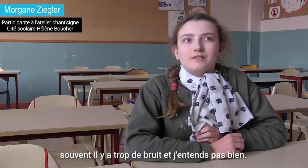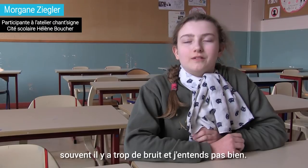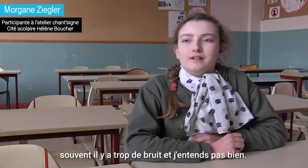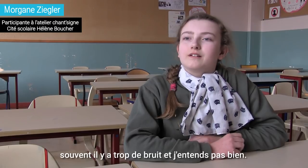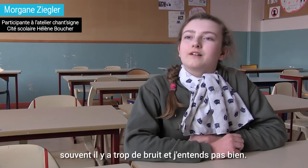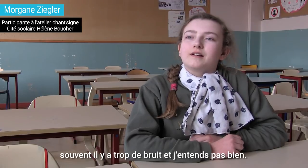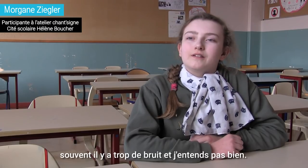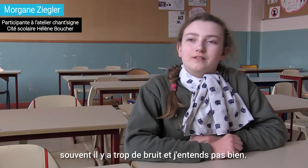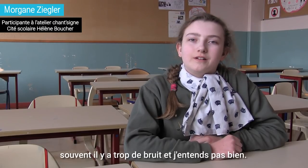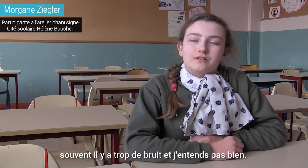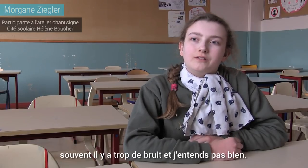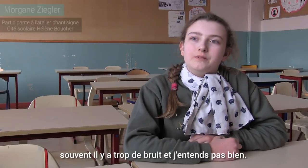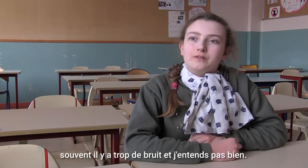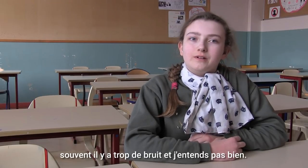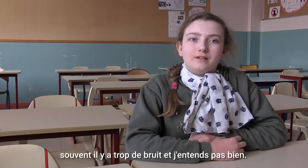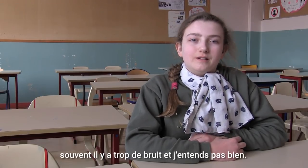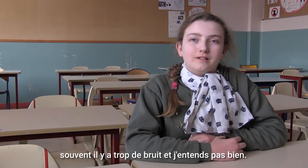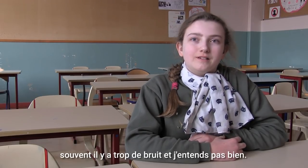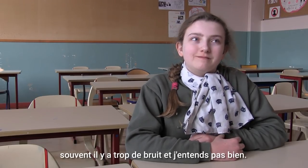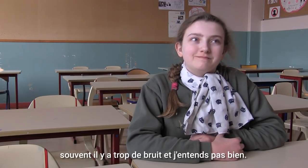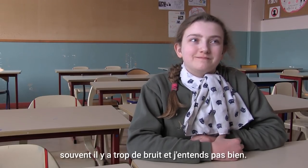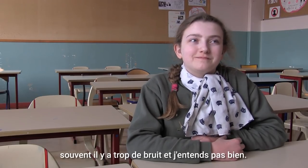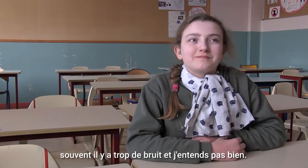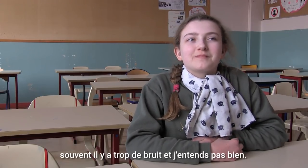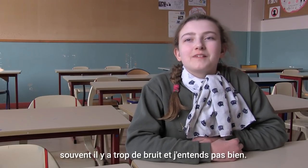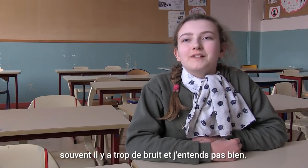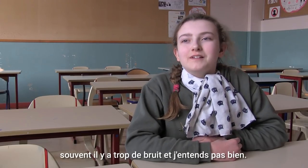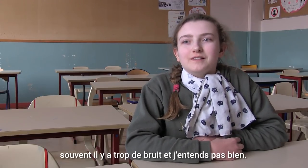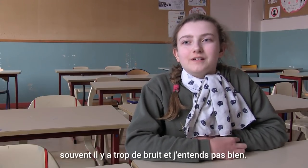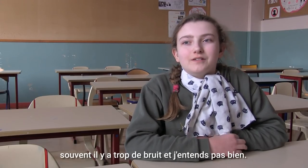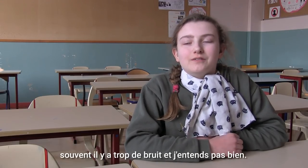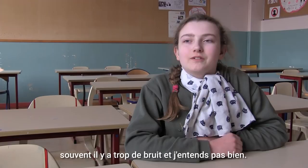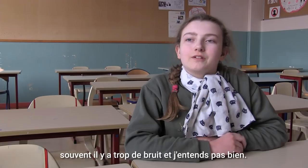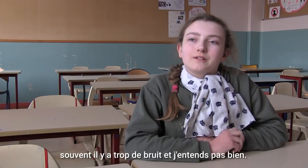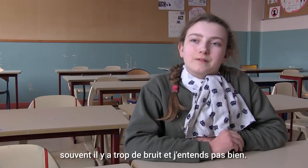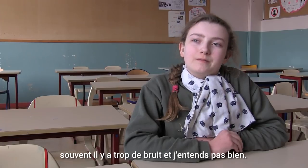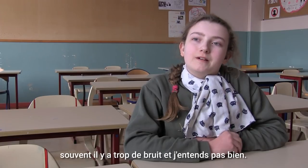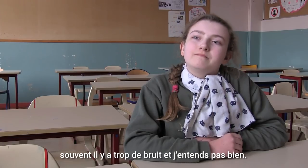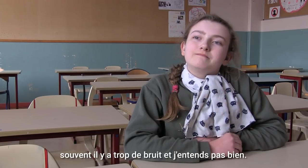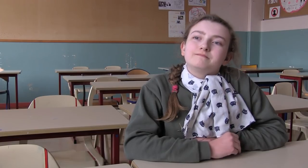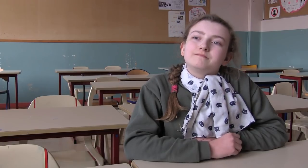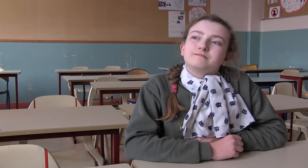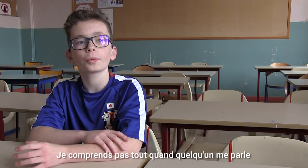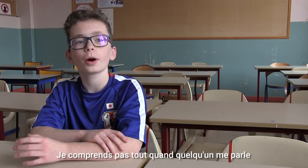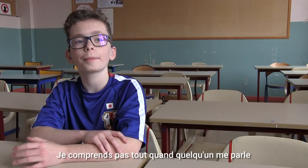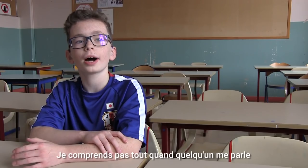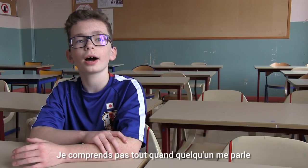il a trop de bruit et j'entends pas bien. Je comprends pas